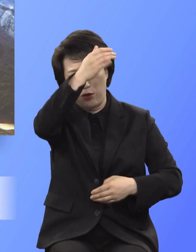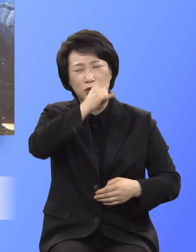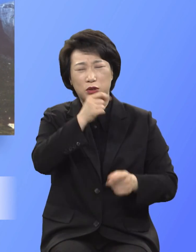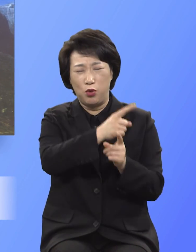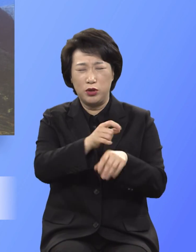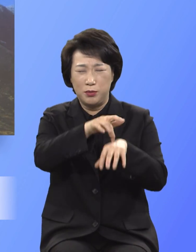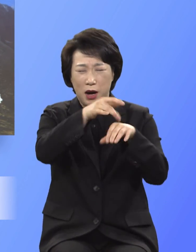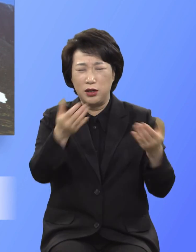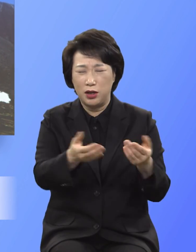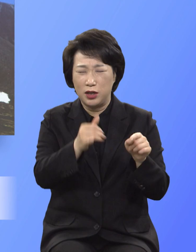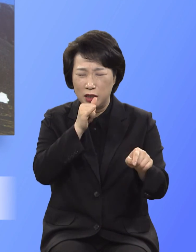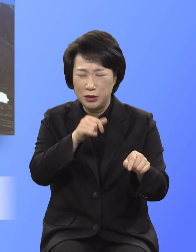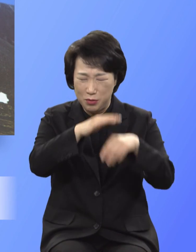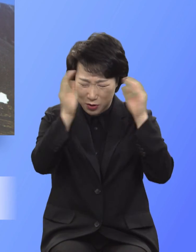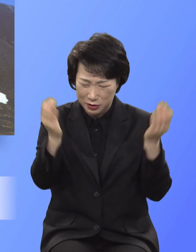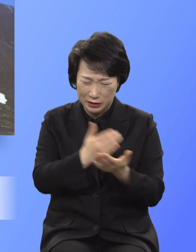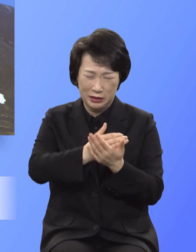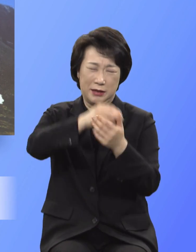귀신아 너는